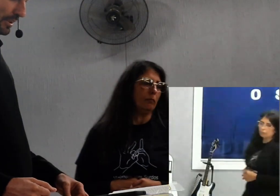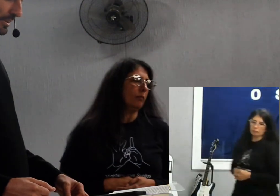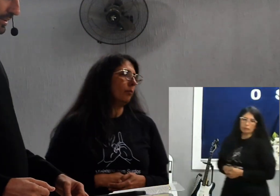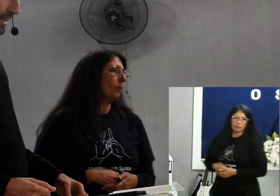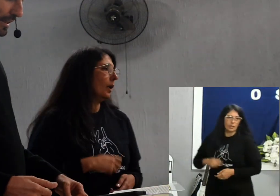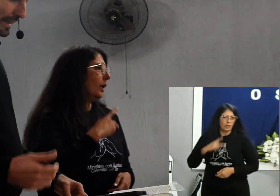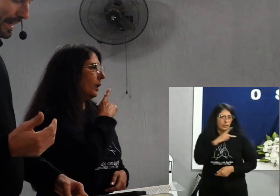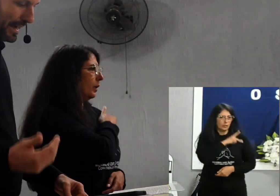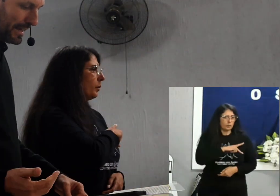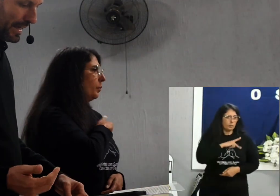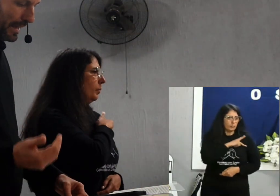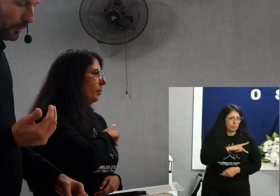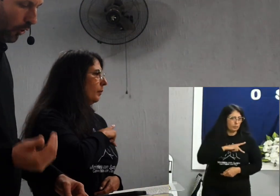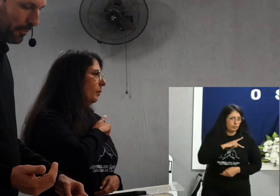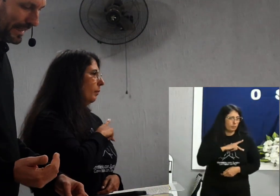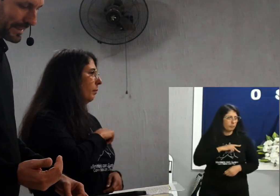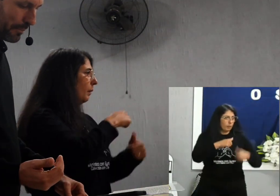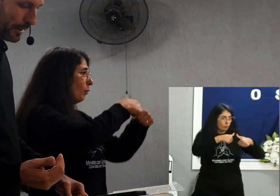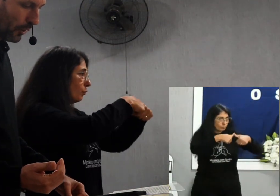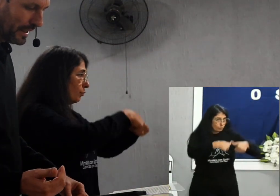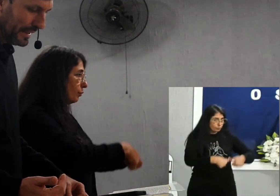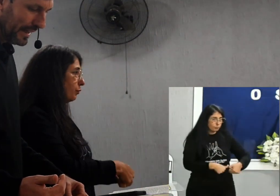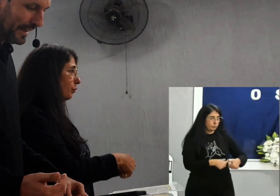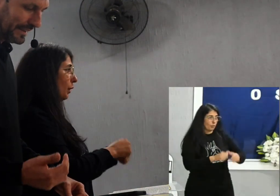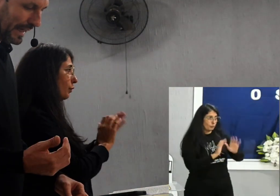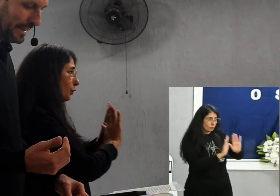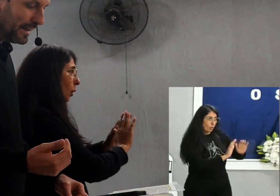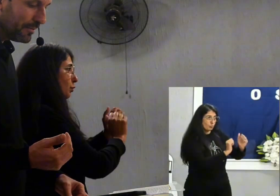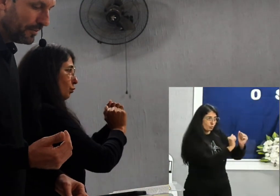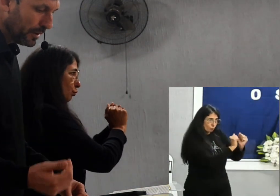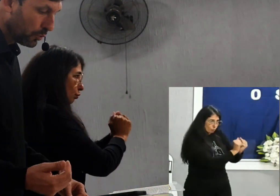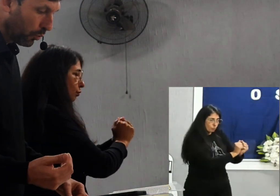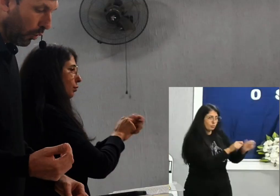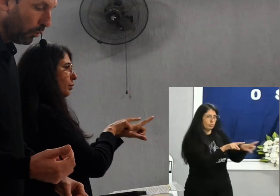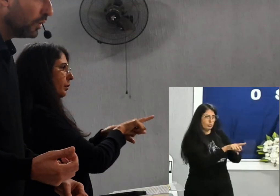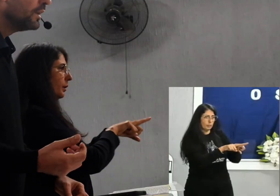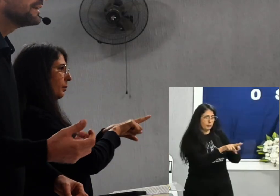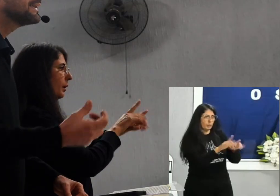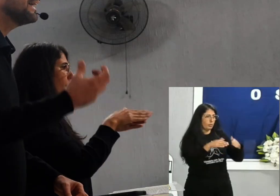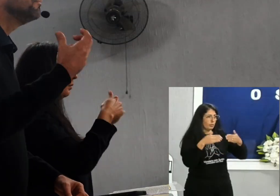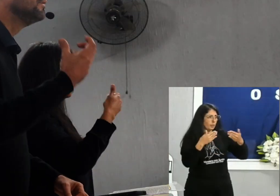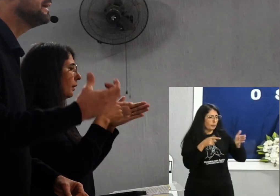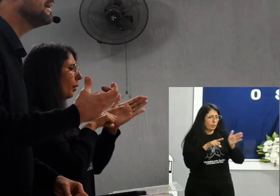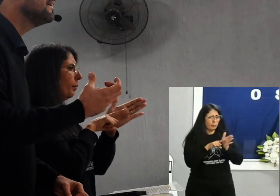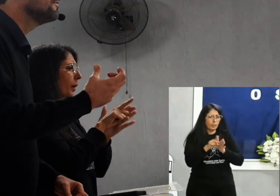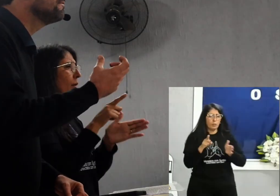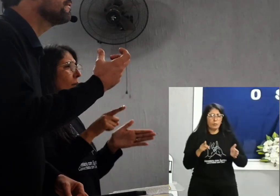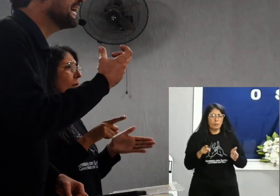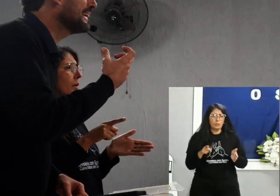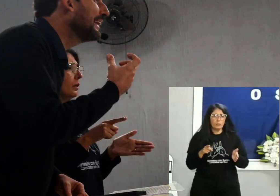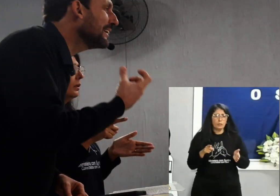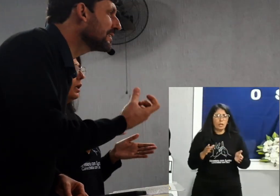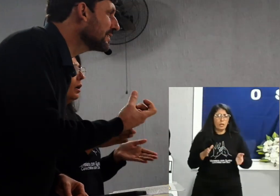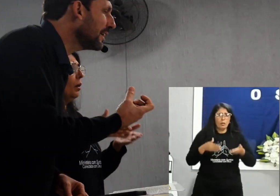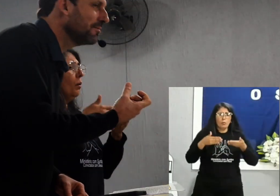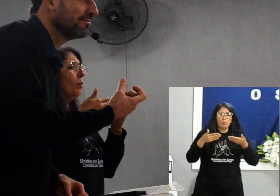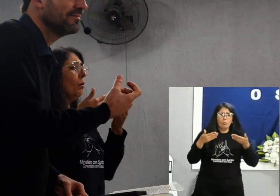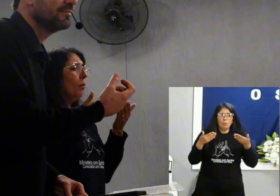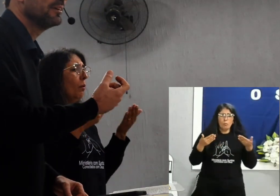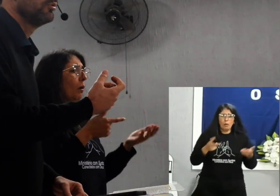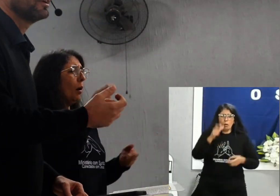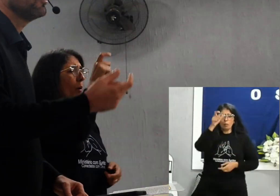Ele diz, quem em nome da sabedoria teria vindo com tamanha